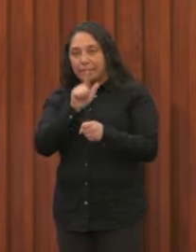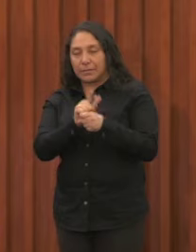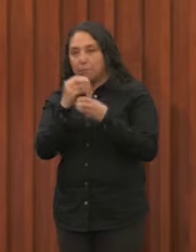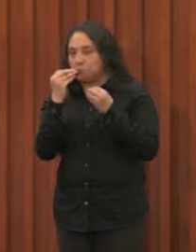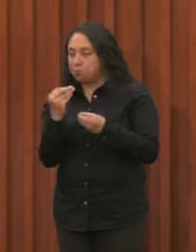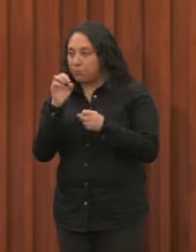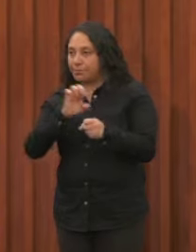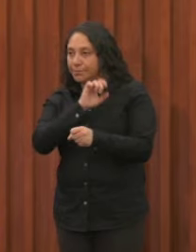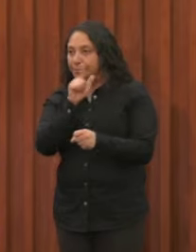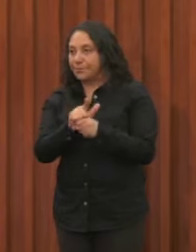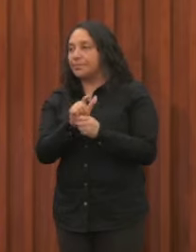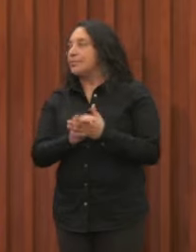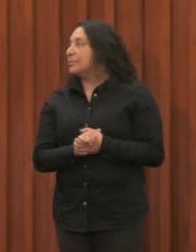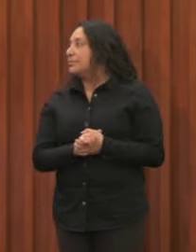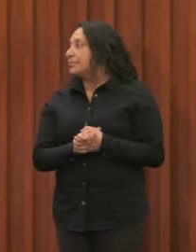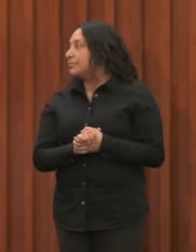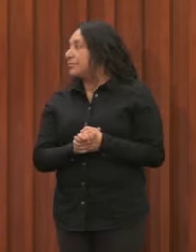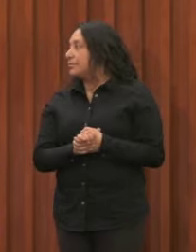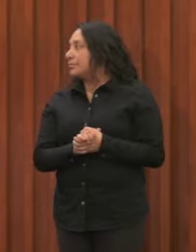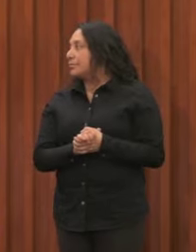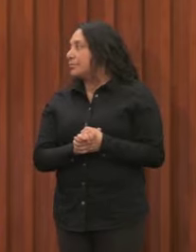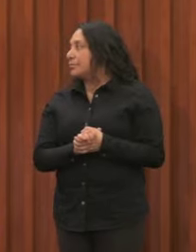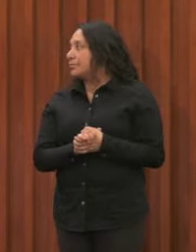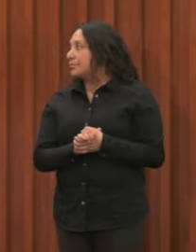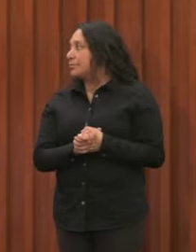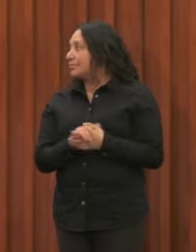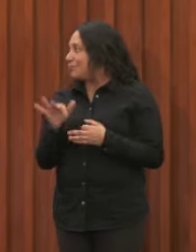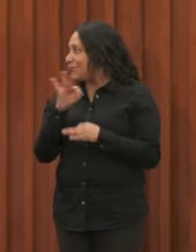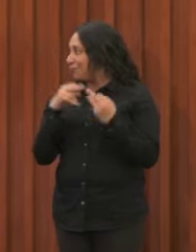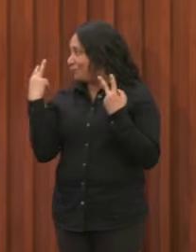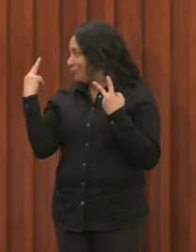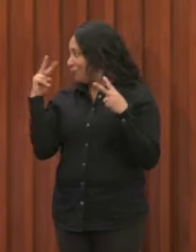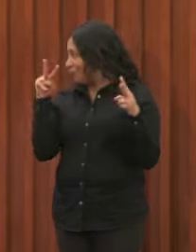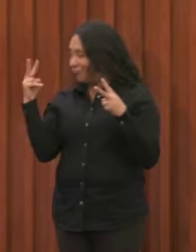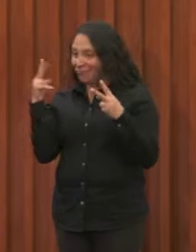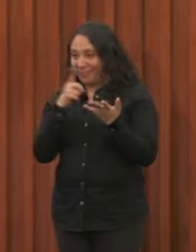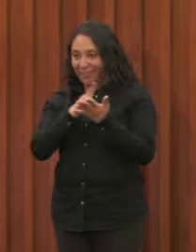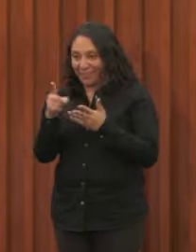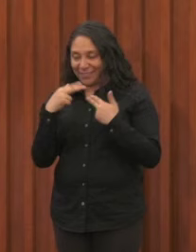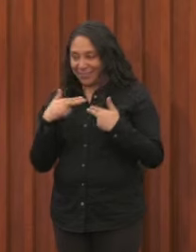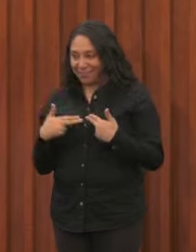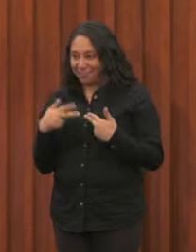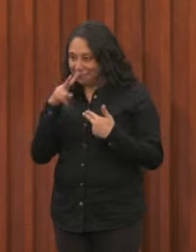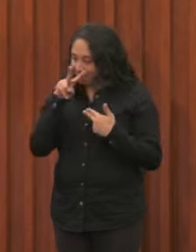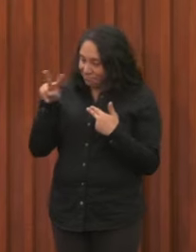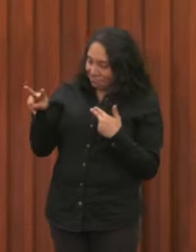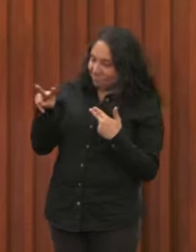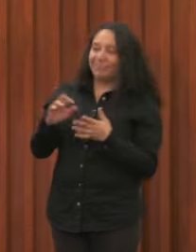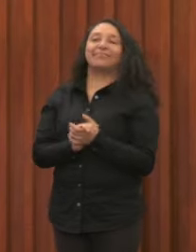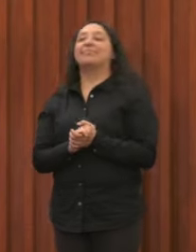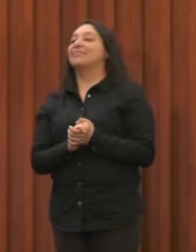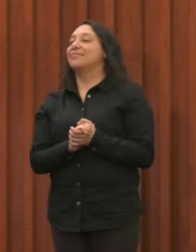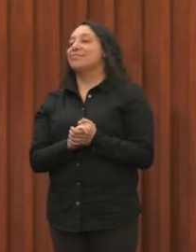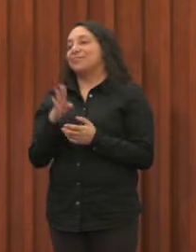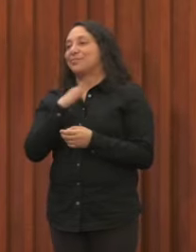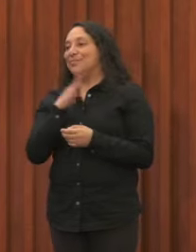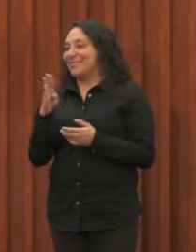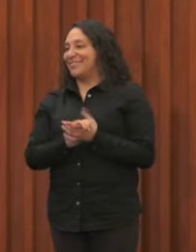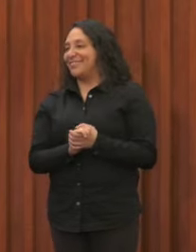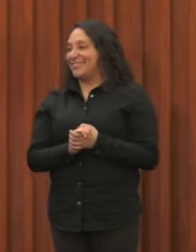los eventos. Todo el mundo voltea a ver a los derechos humanos. Y bueno,